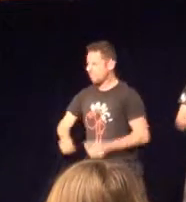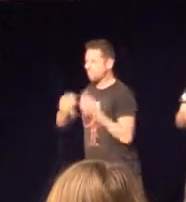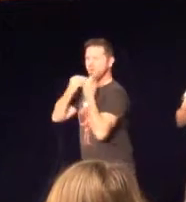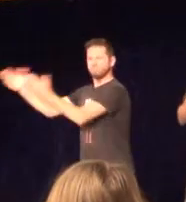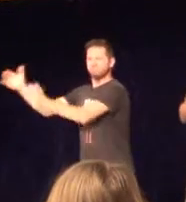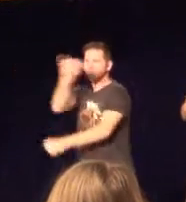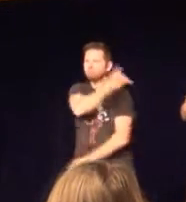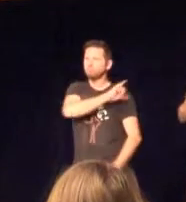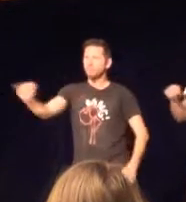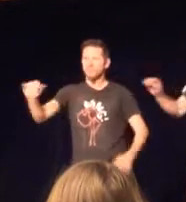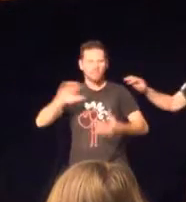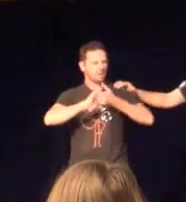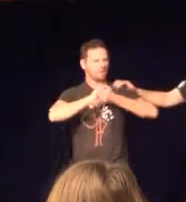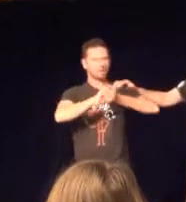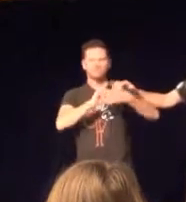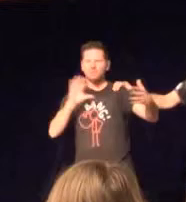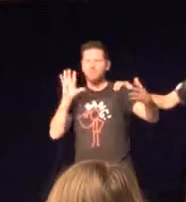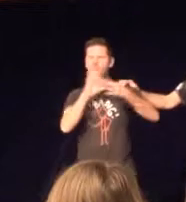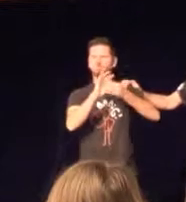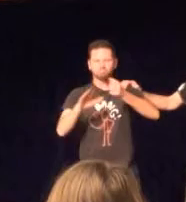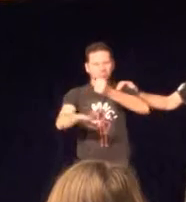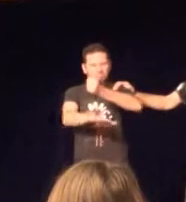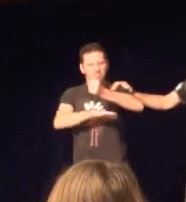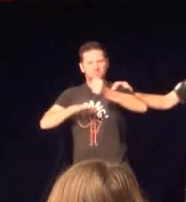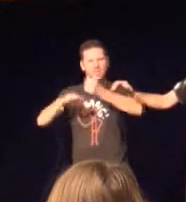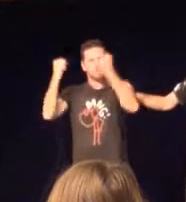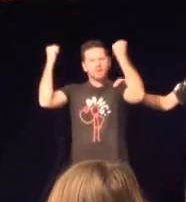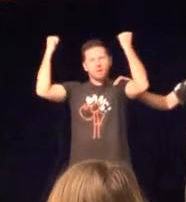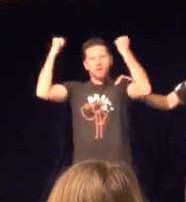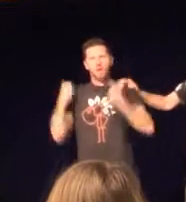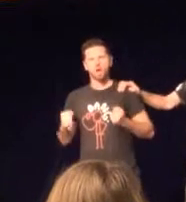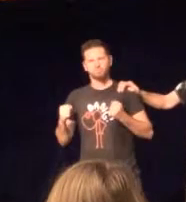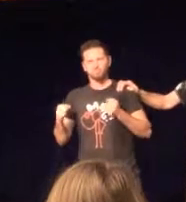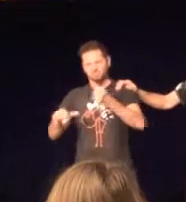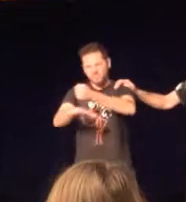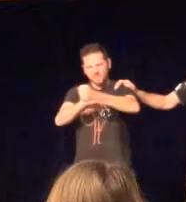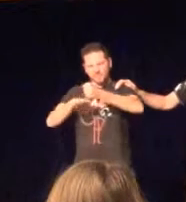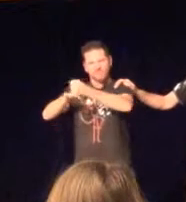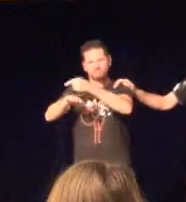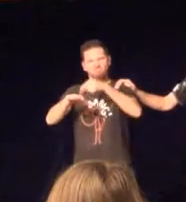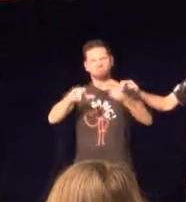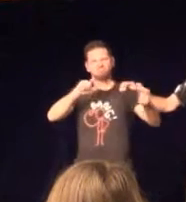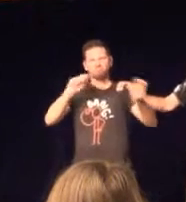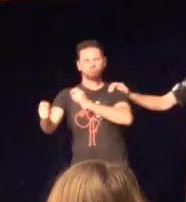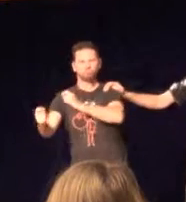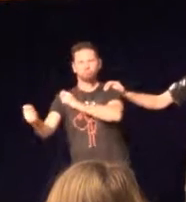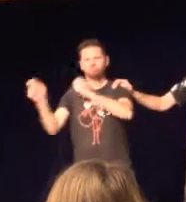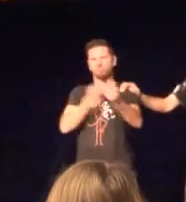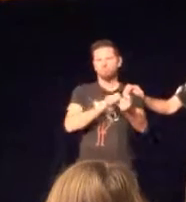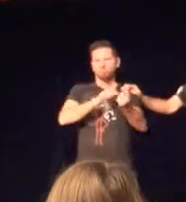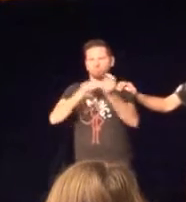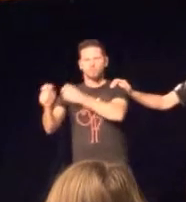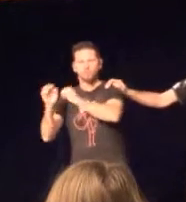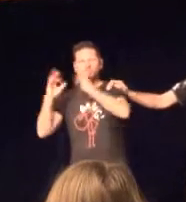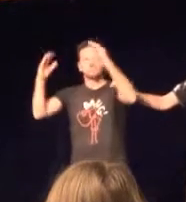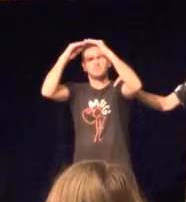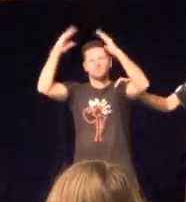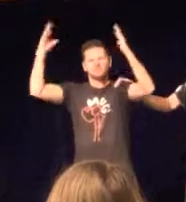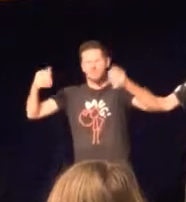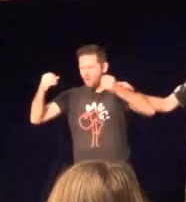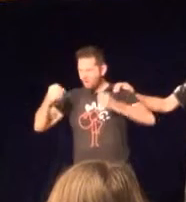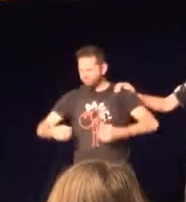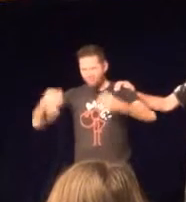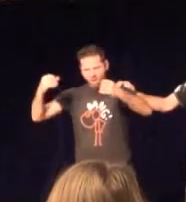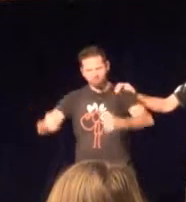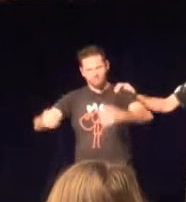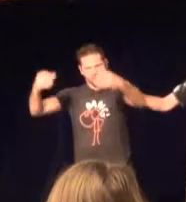est construite sur une base stable, totalement modifiable, sur des pilotis qui s'élèvent au-dessus de